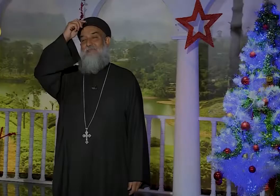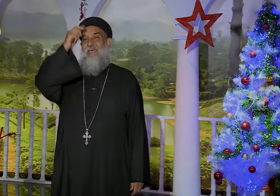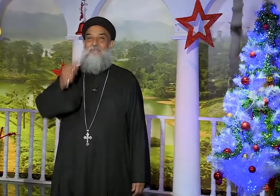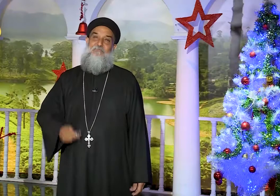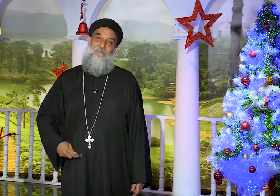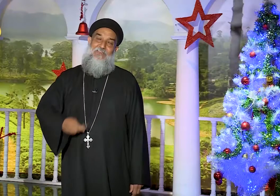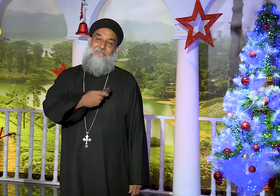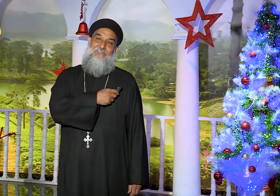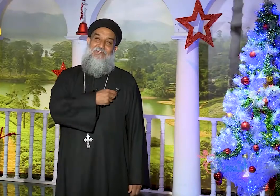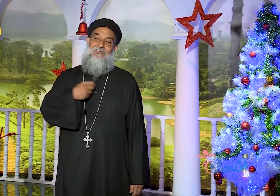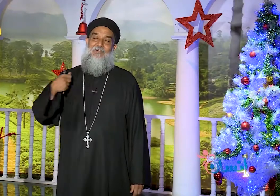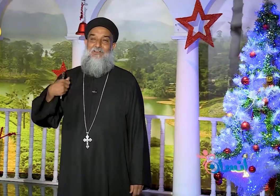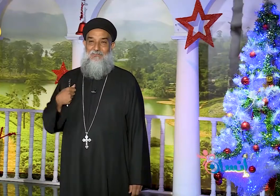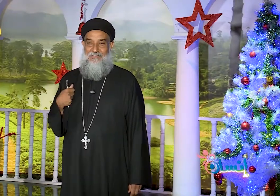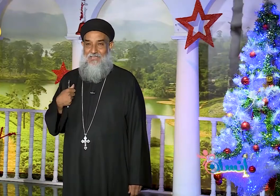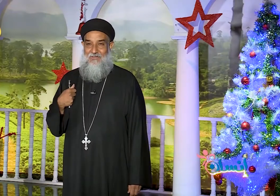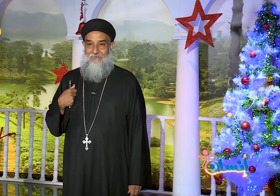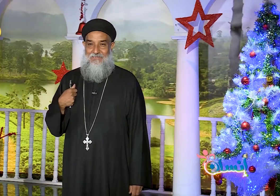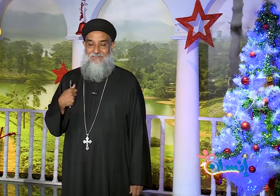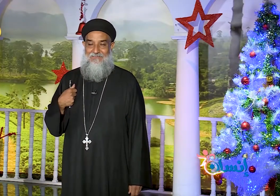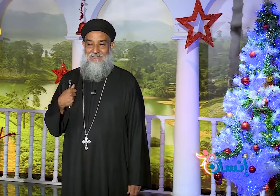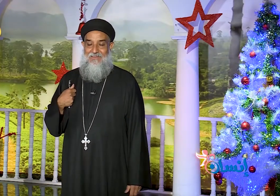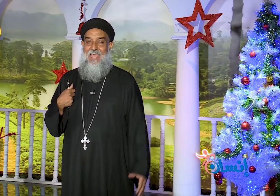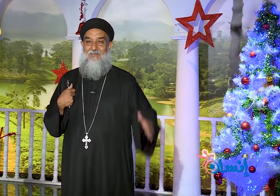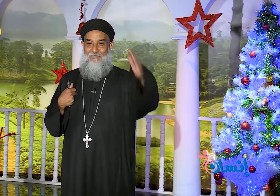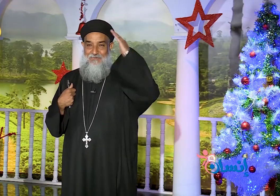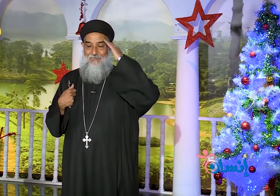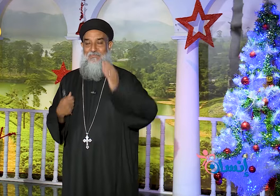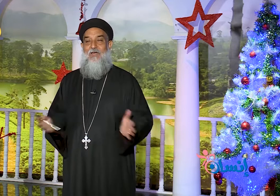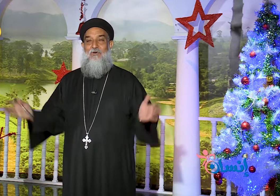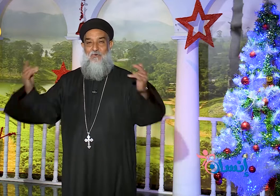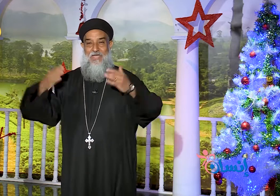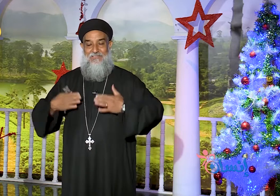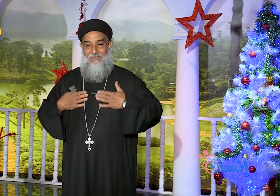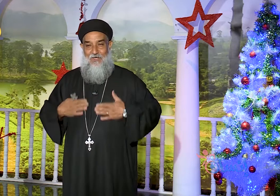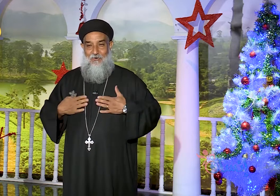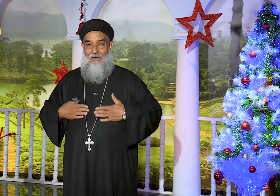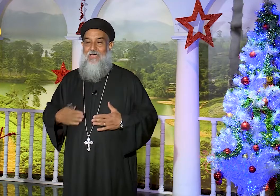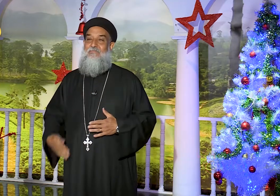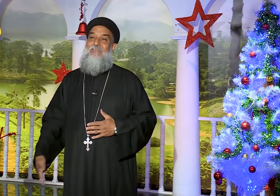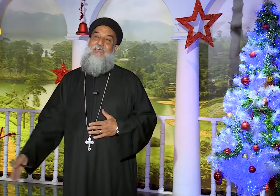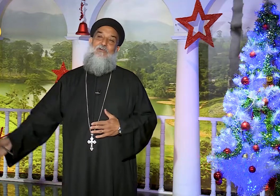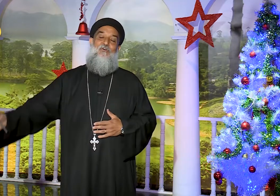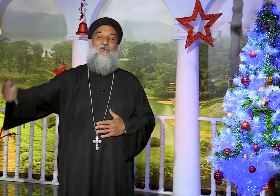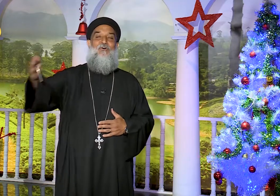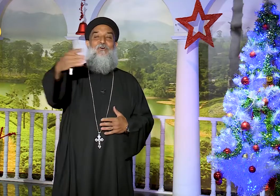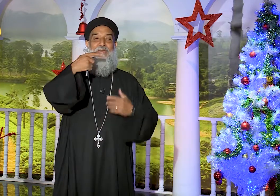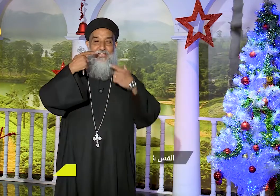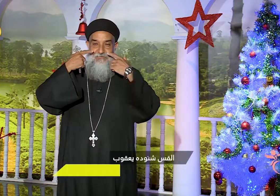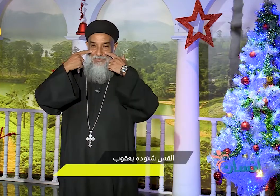بسم الاب والابن والروح القدس الهنا واحد امين. اهلا بيكم واخواتي وحبايبي كل اللي